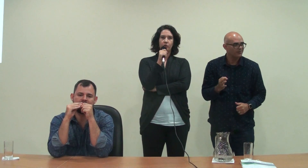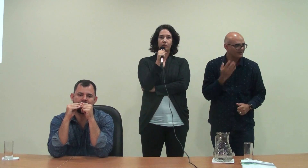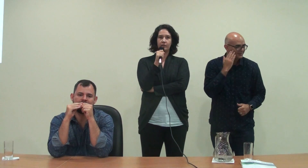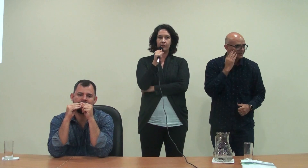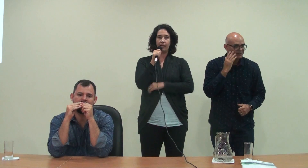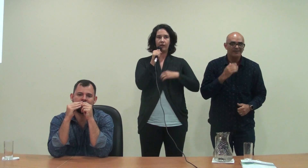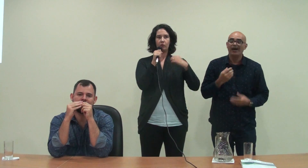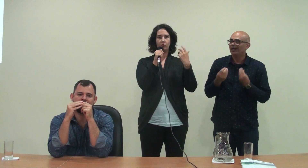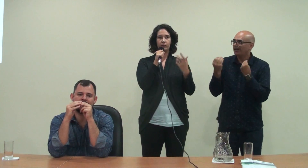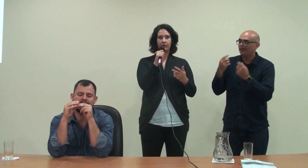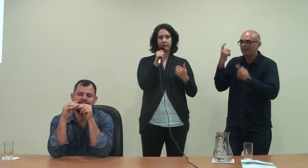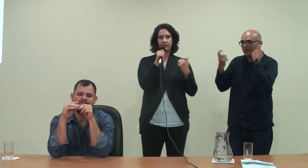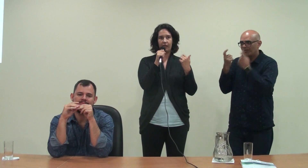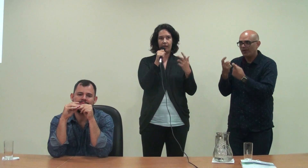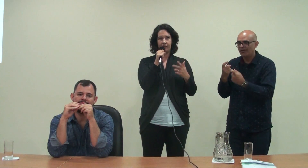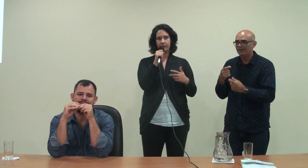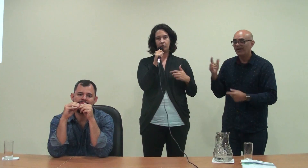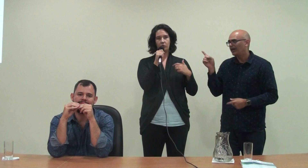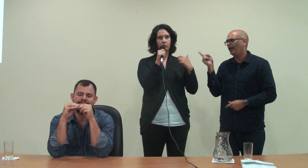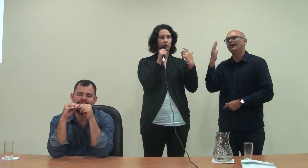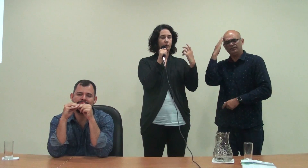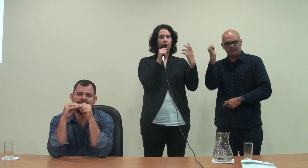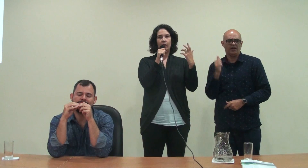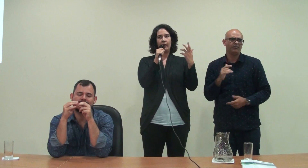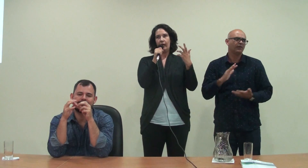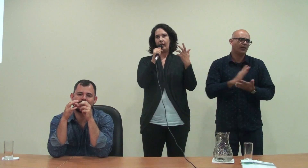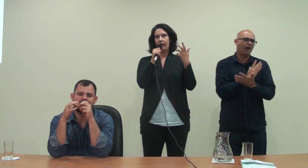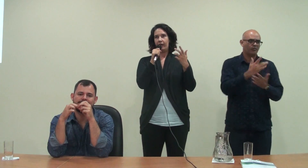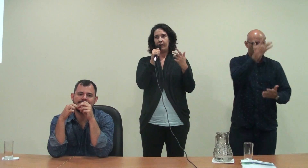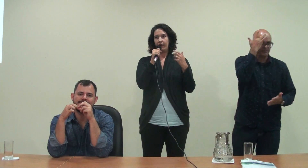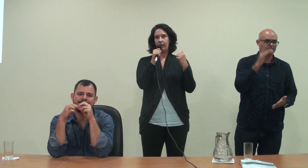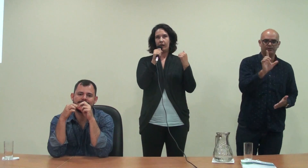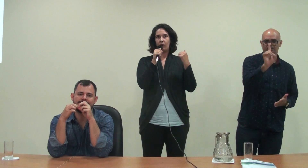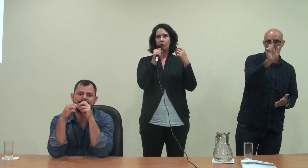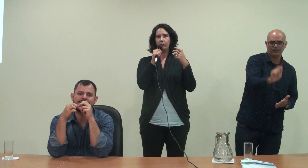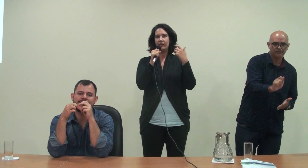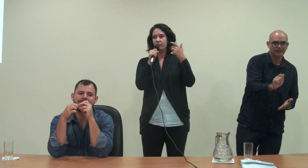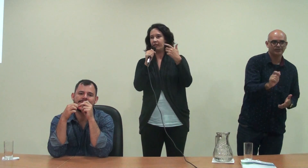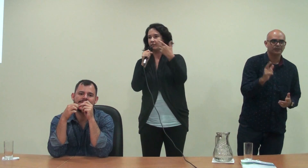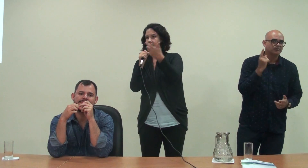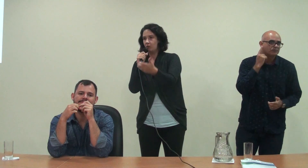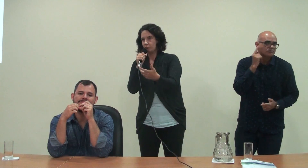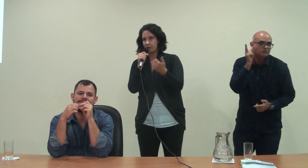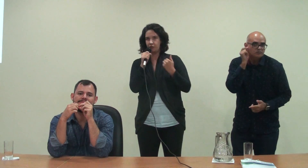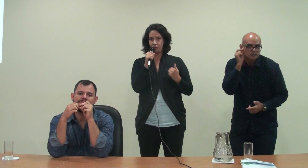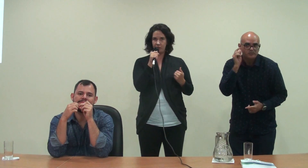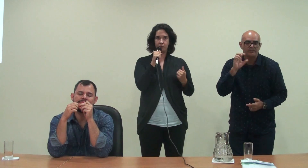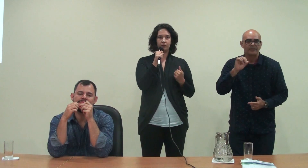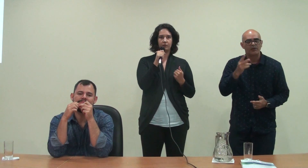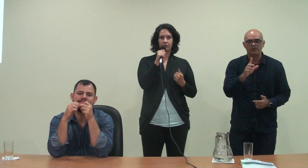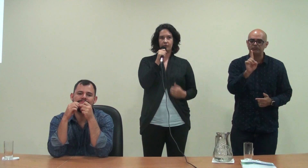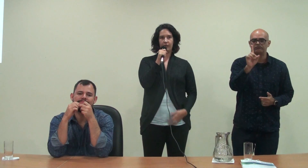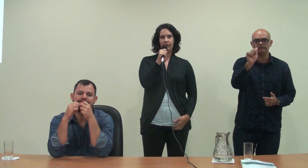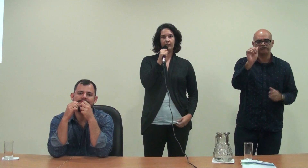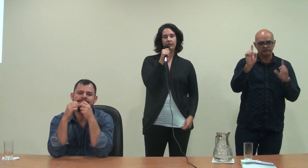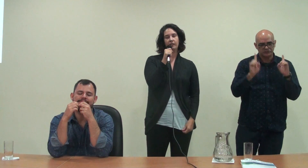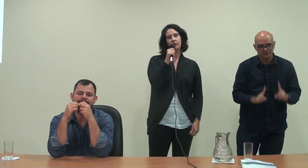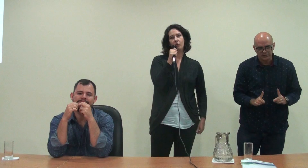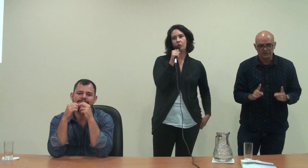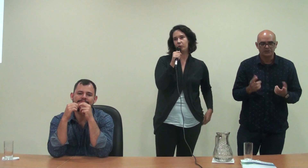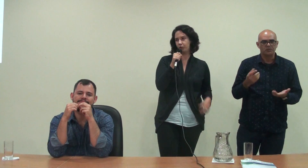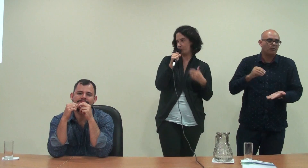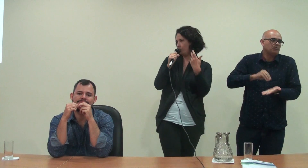as pessoas que têm alguma deficiência ou alguma limitação dos sentidos,